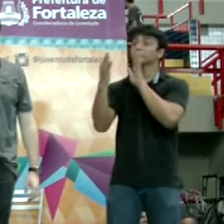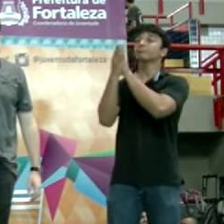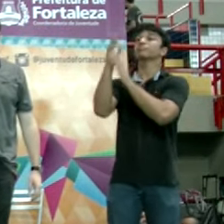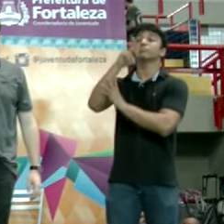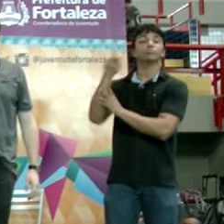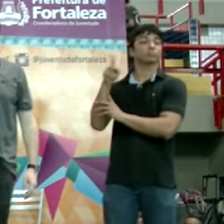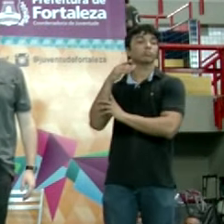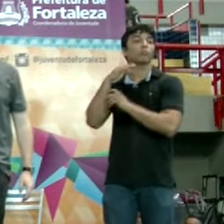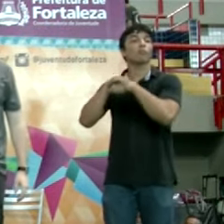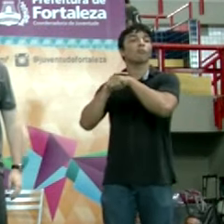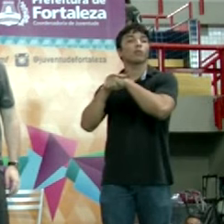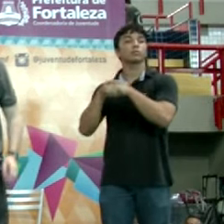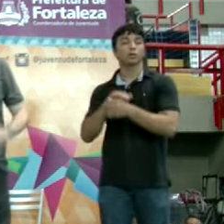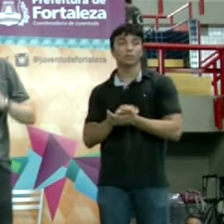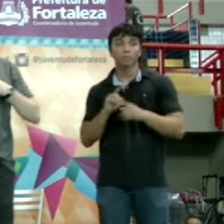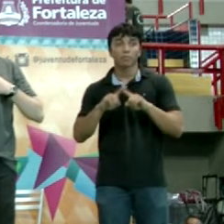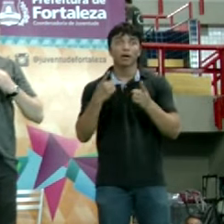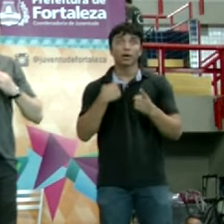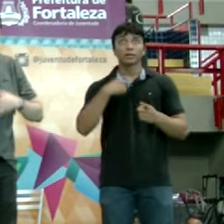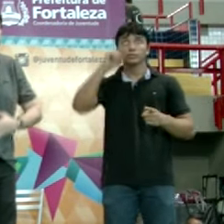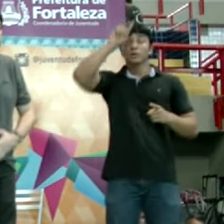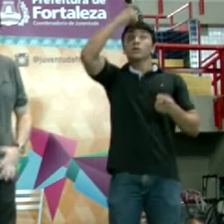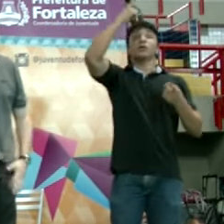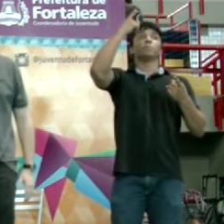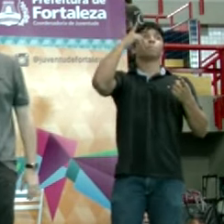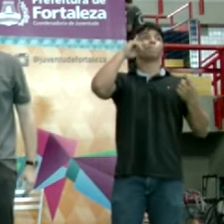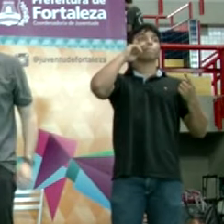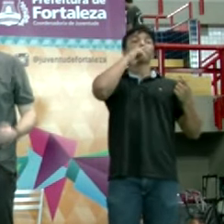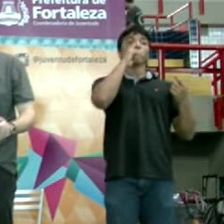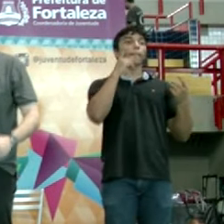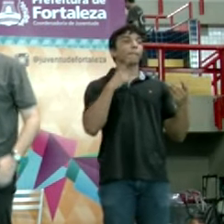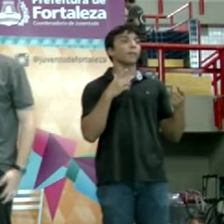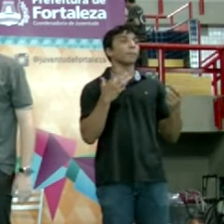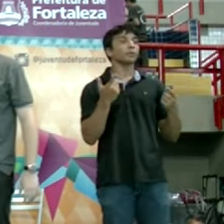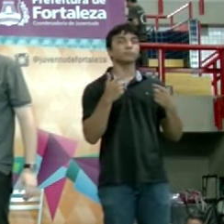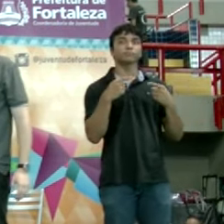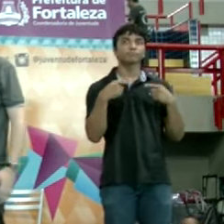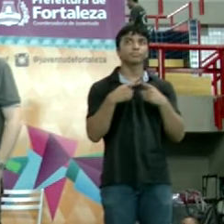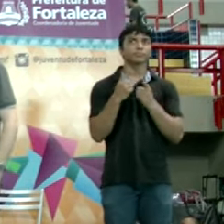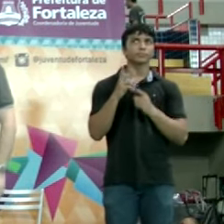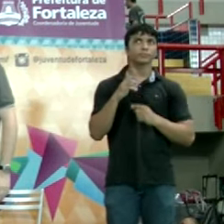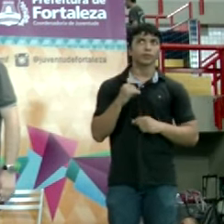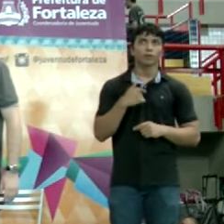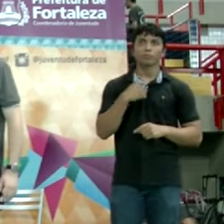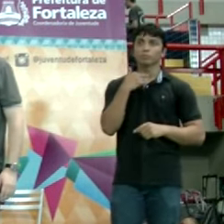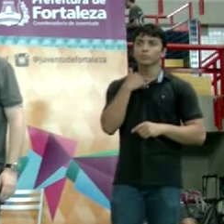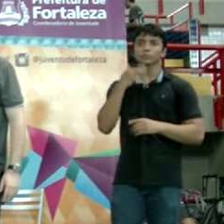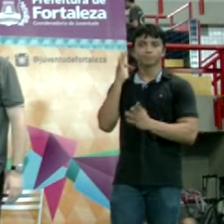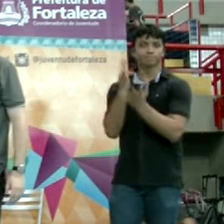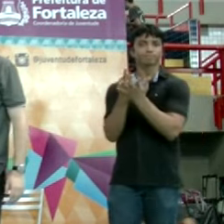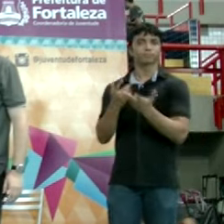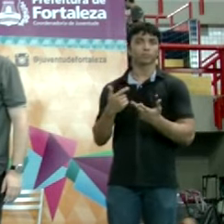ele. Só que no meio do caminho eu tive uma ideia mais contundente. Eu vou pedir para não ir.